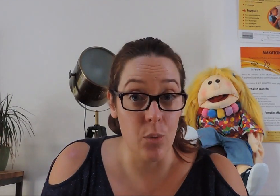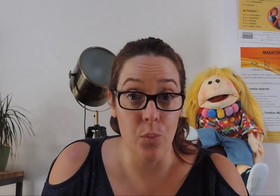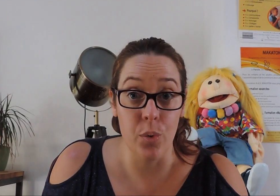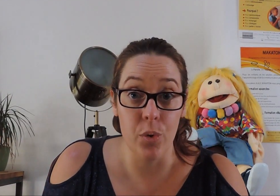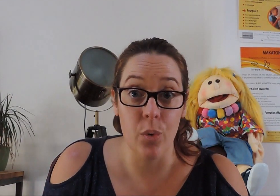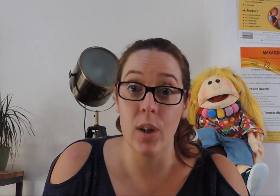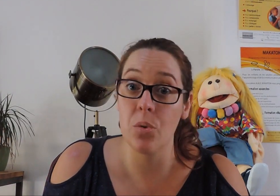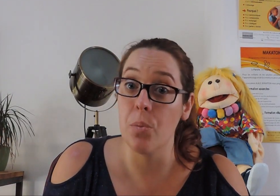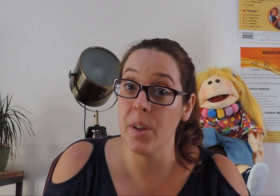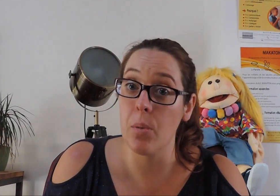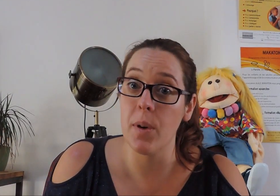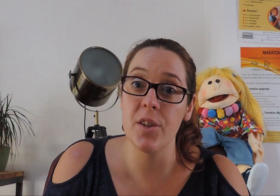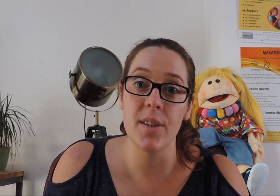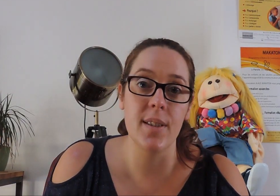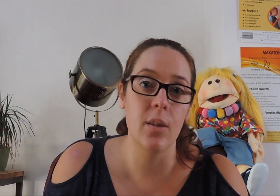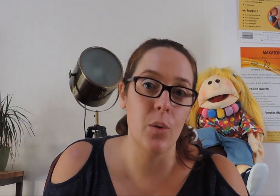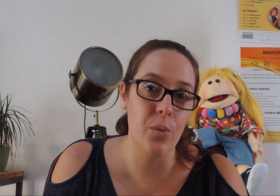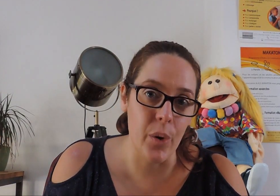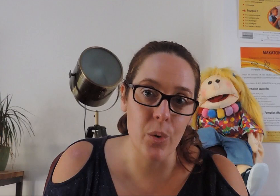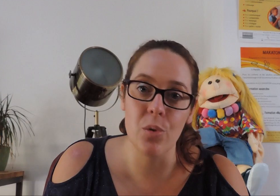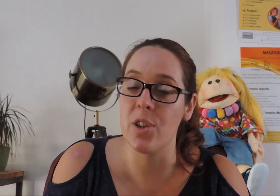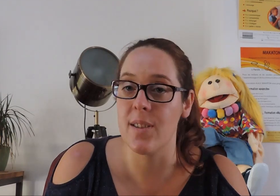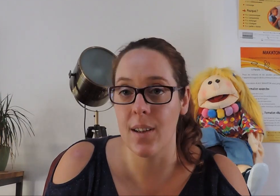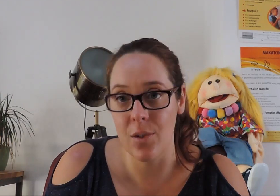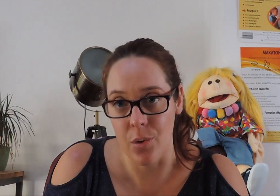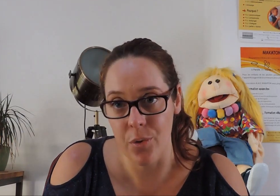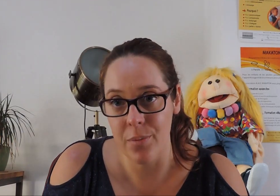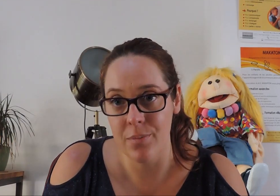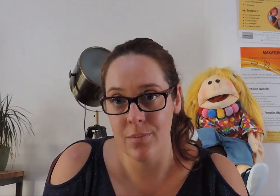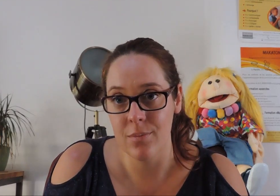magathon ne peut autant être mis en place chez un enfant que chez un adulte